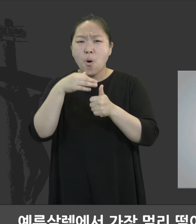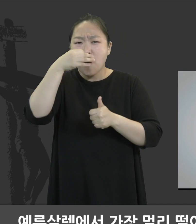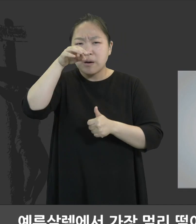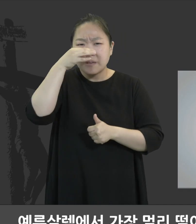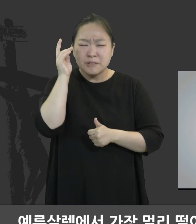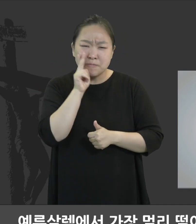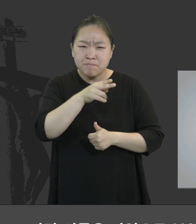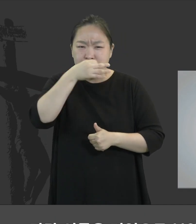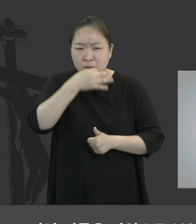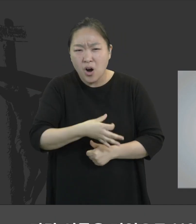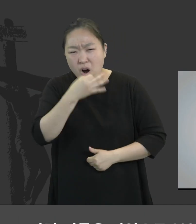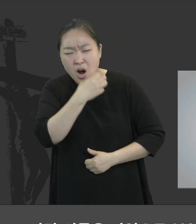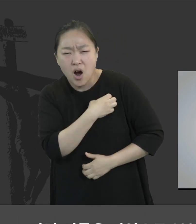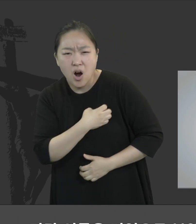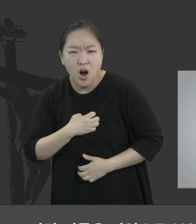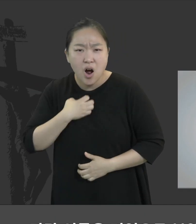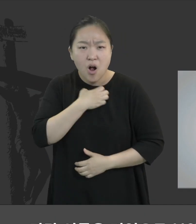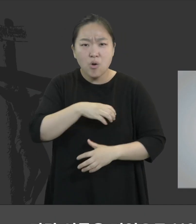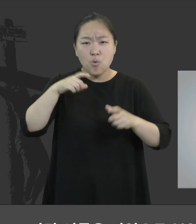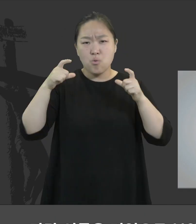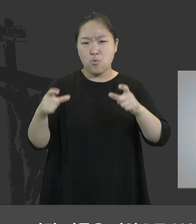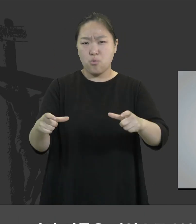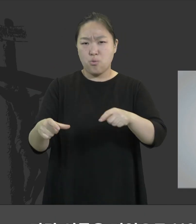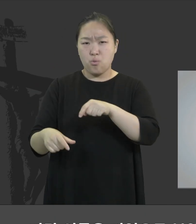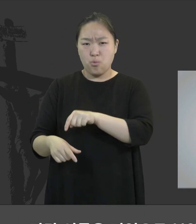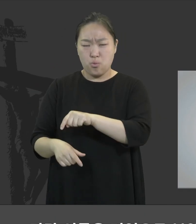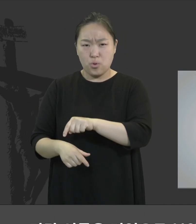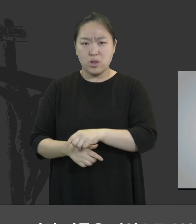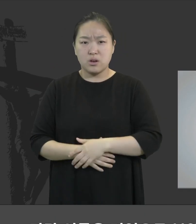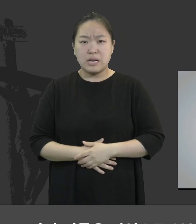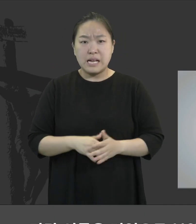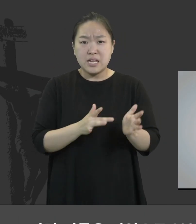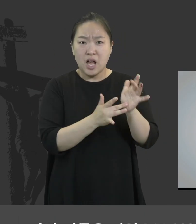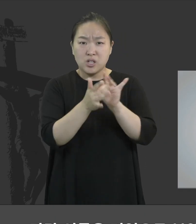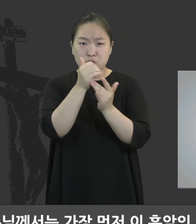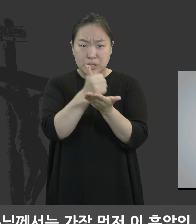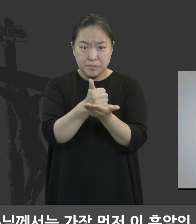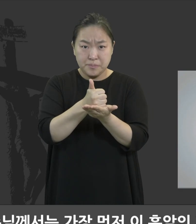노출된 사람들로 가장 어두운 지역으로 보았던 곳이었습니다.